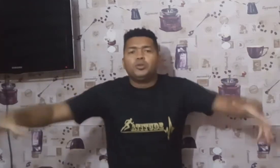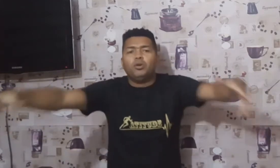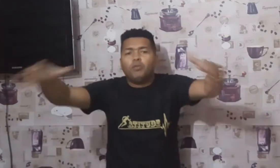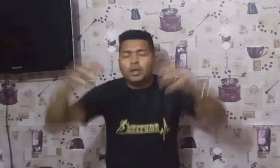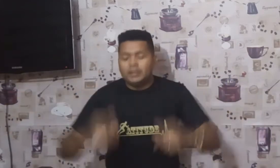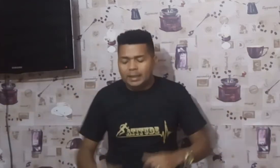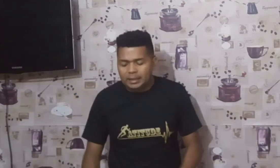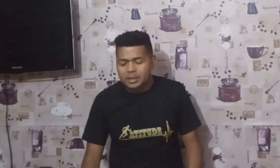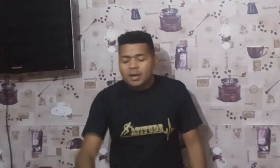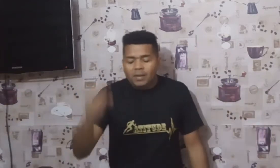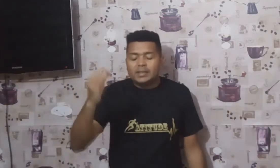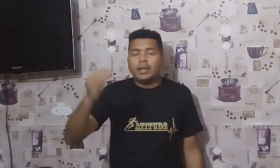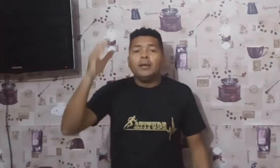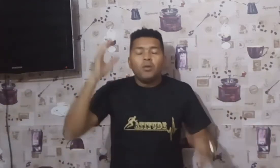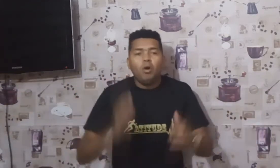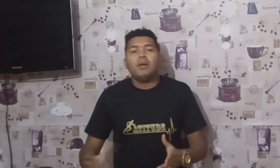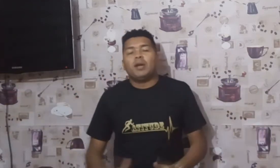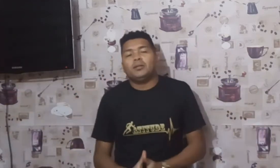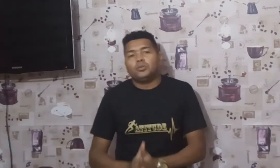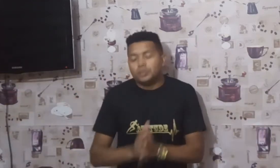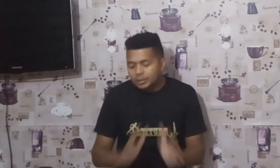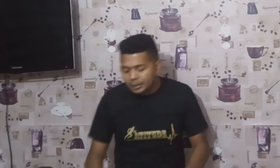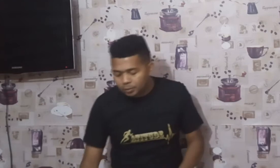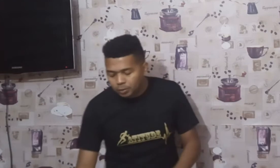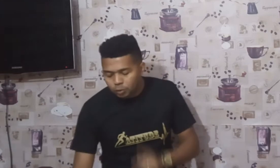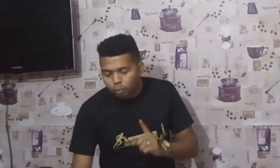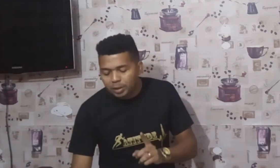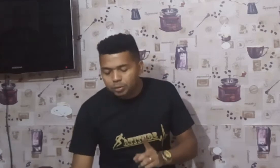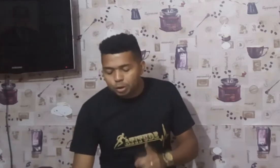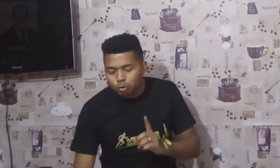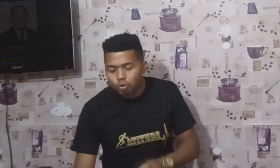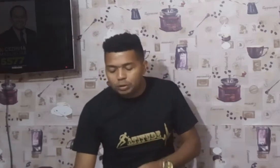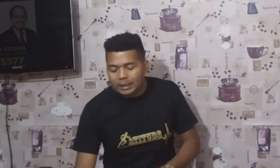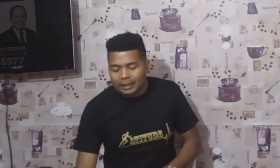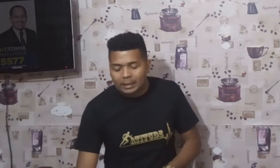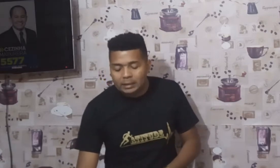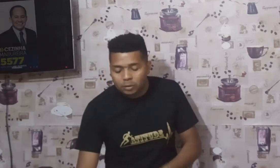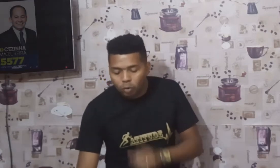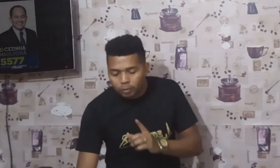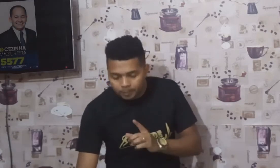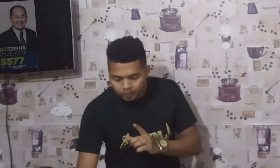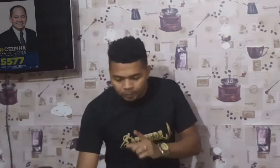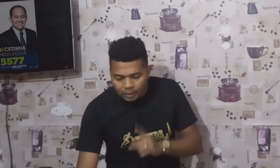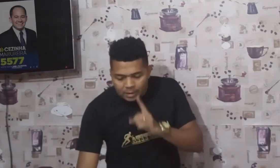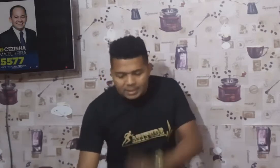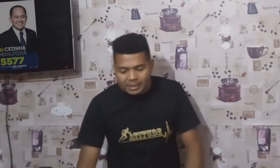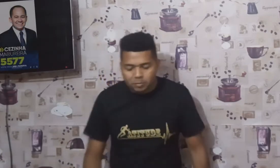de louvor ali da igreja vai ser comemorado todo terceiro domingo de julho de cada ano. Sétimo